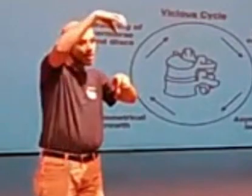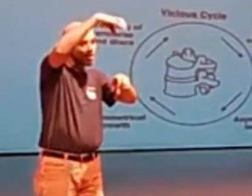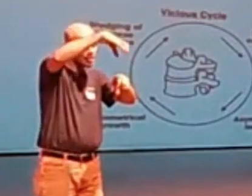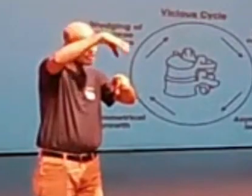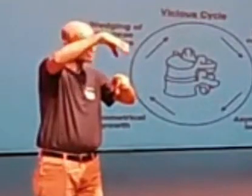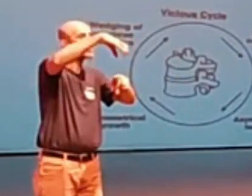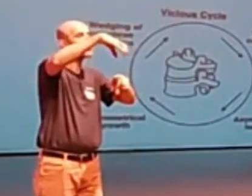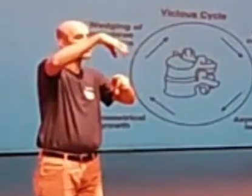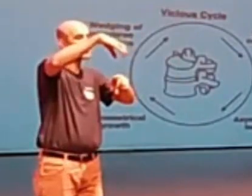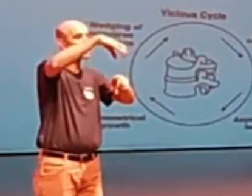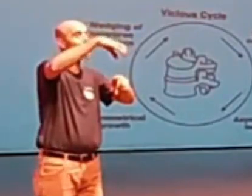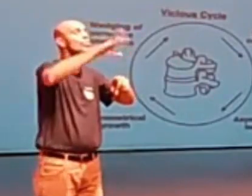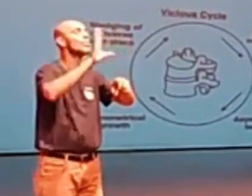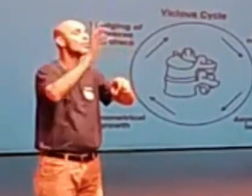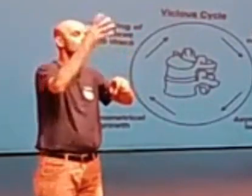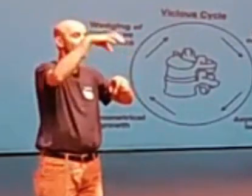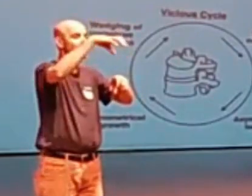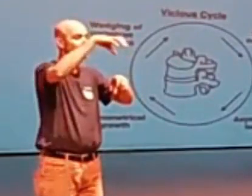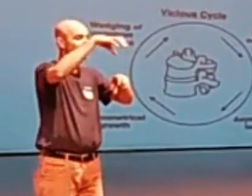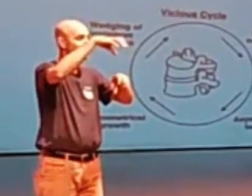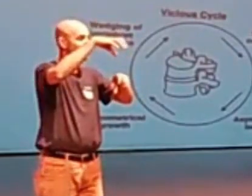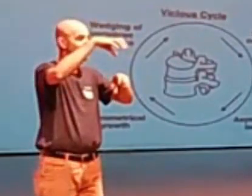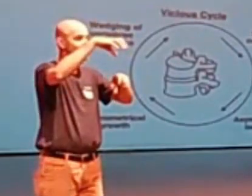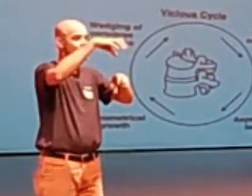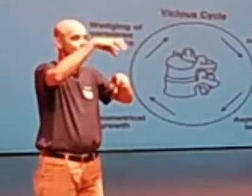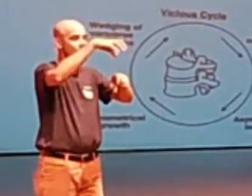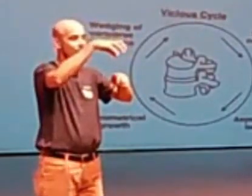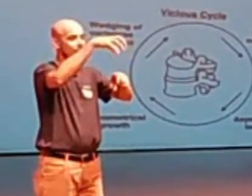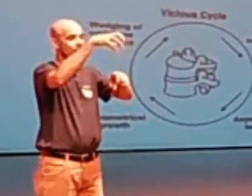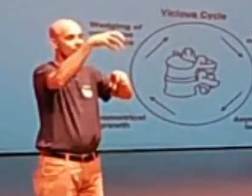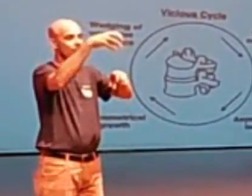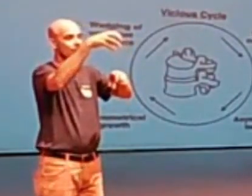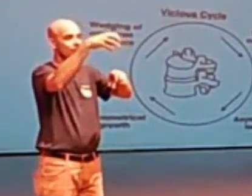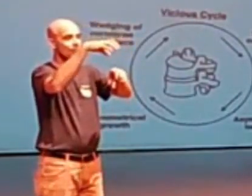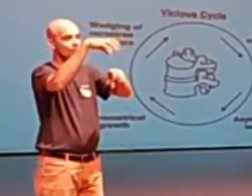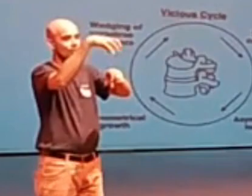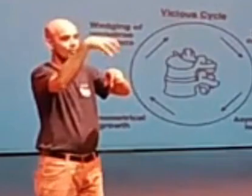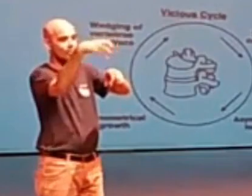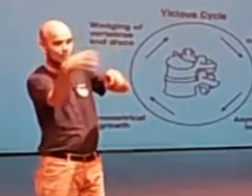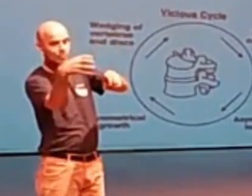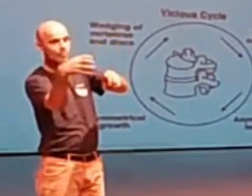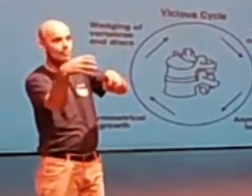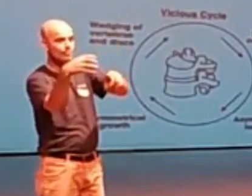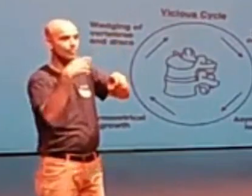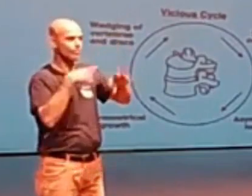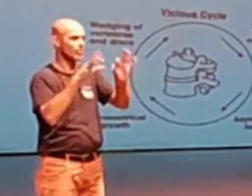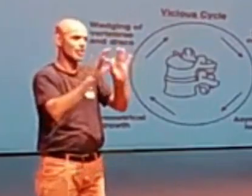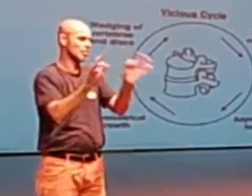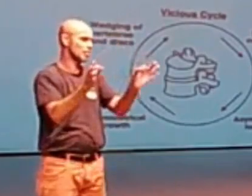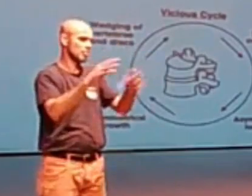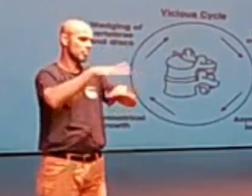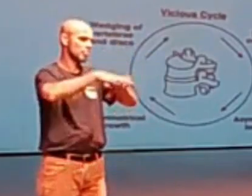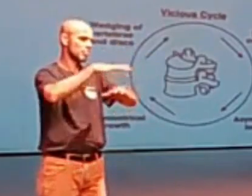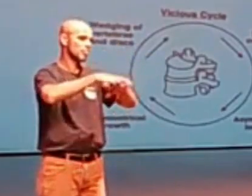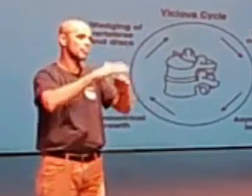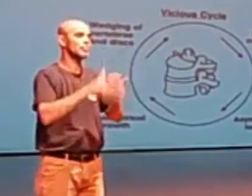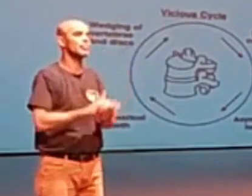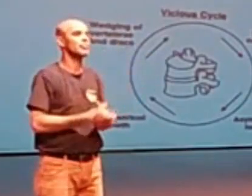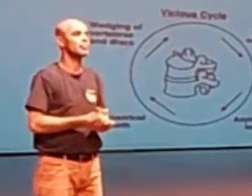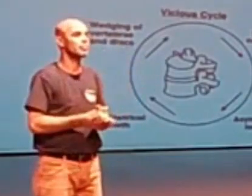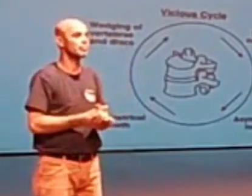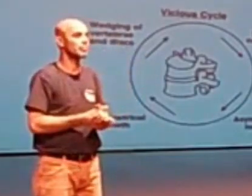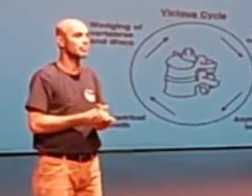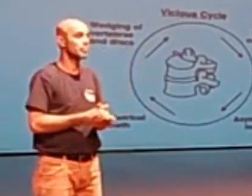empilhar as coisas em cima, o que é que vai acontecer? Ele vai vir para os lados. Isso é uma questão simples. Então,